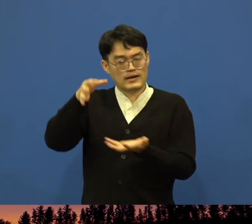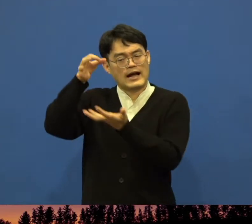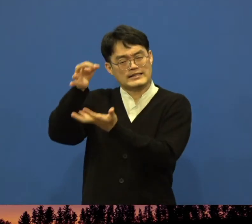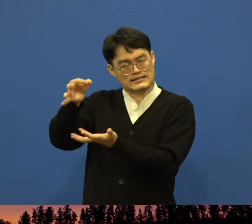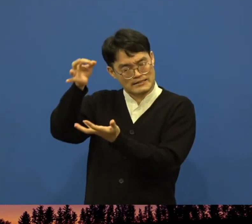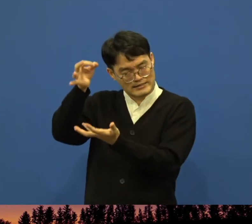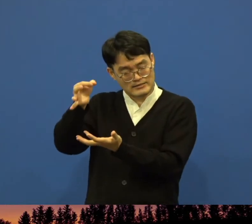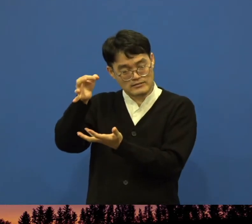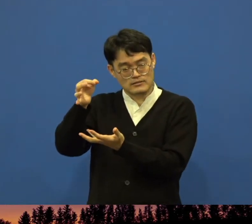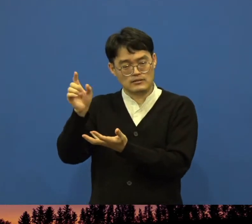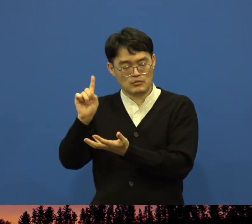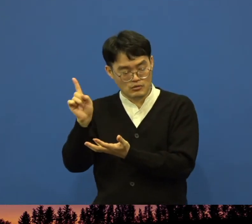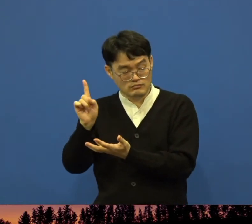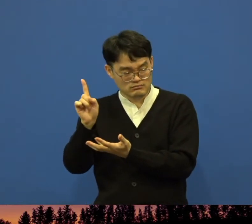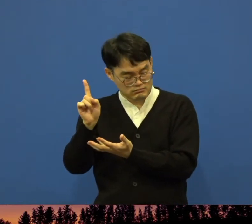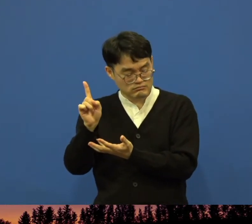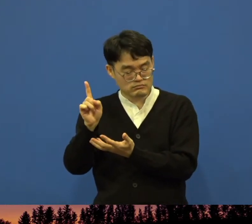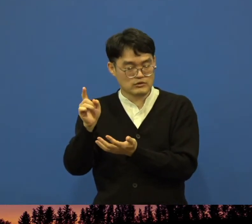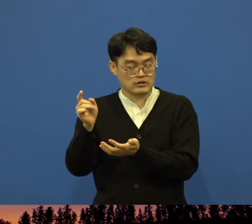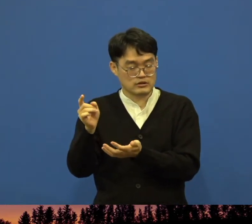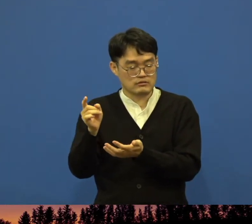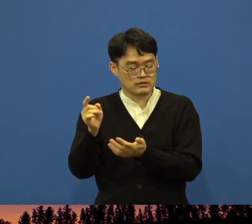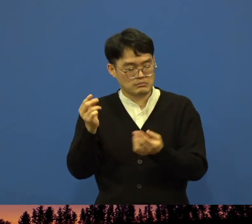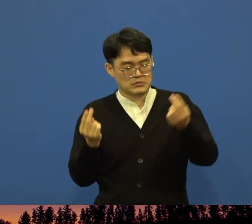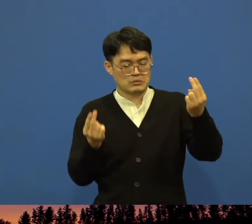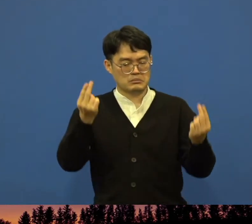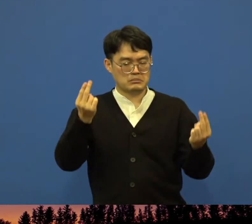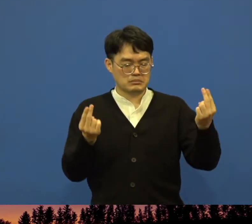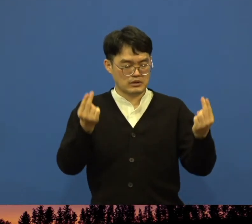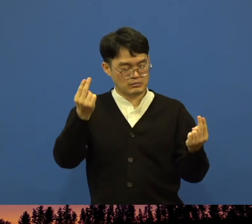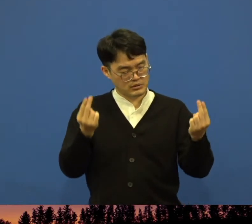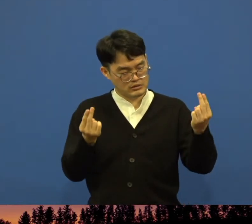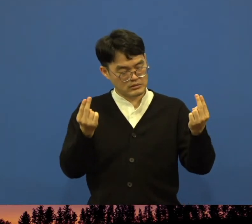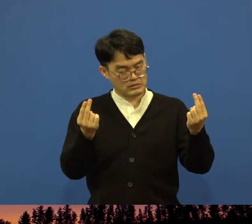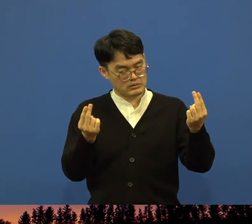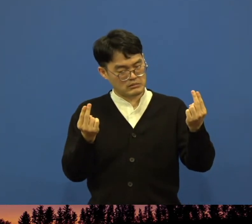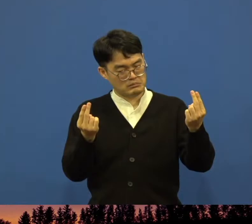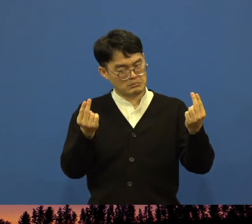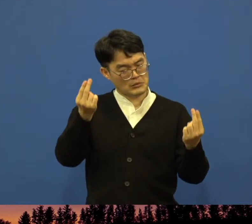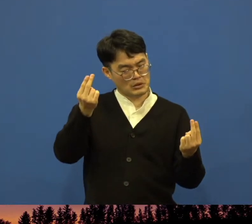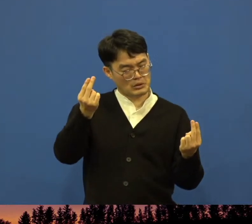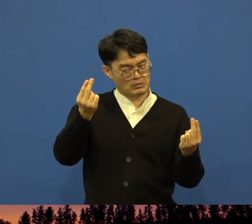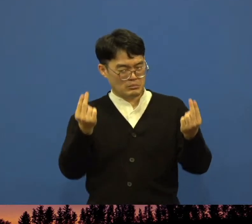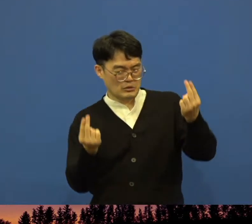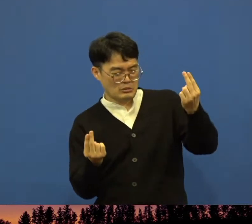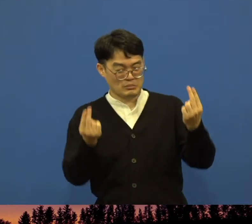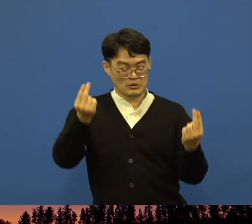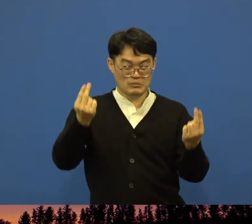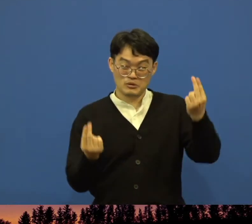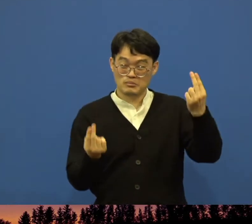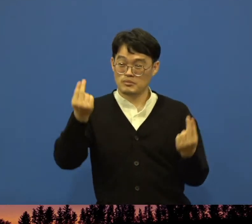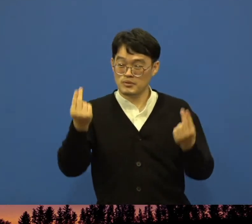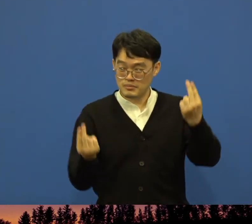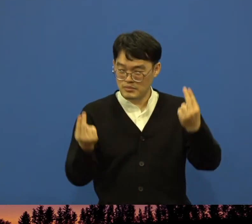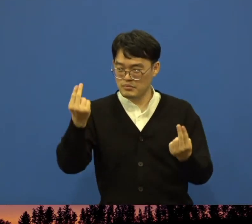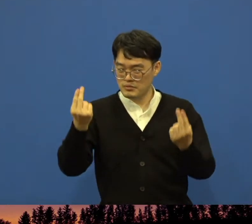가치와 비교하면 별로 이렇게 중요하지 않는 가치가 될 수가 있는, 언제든지